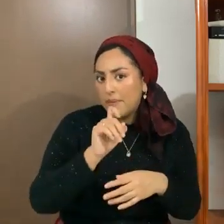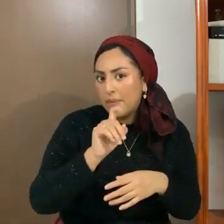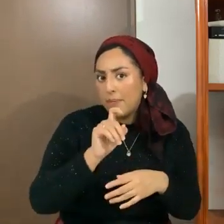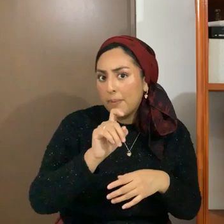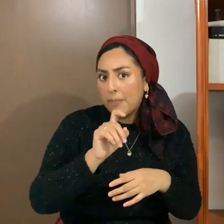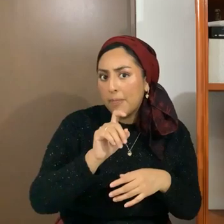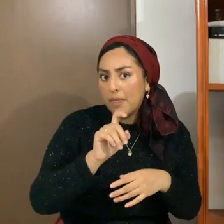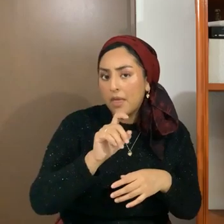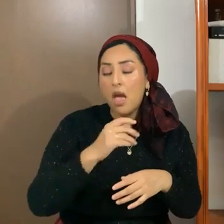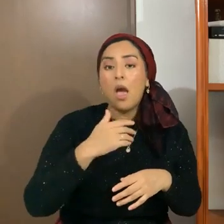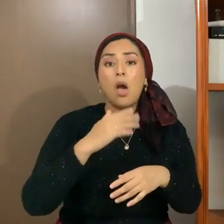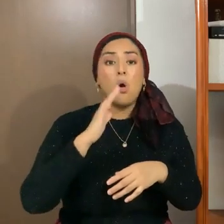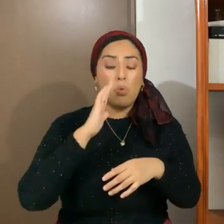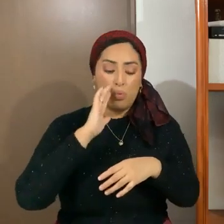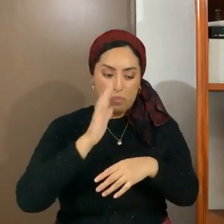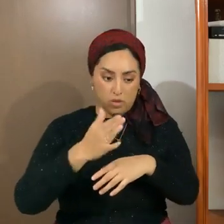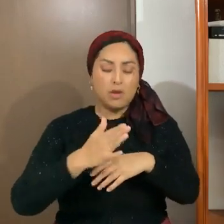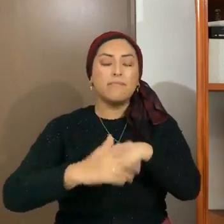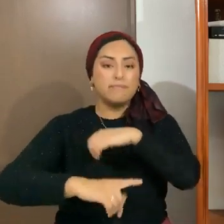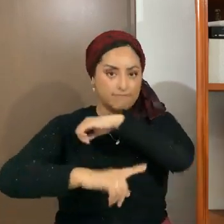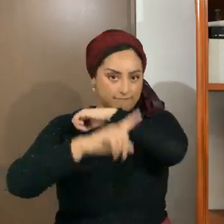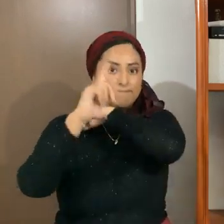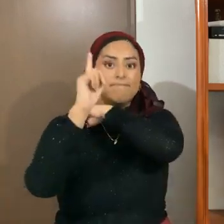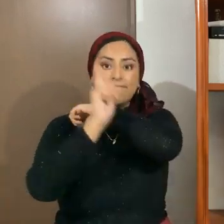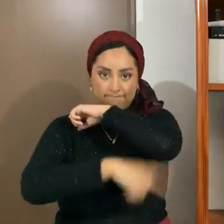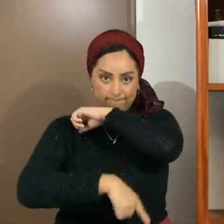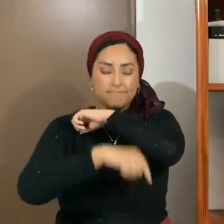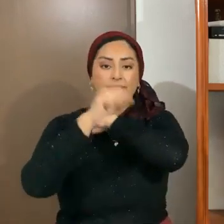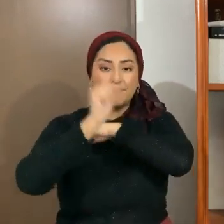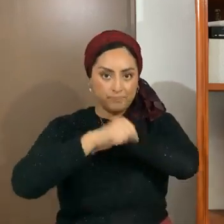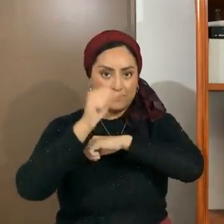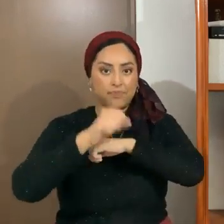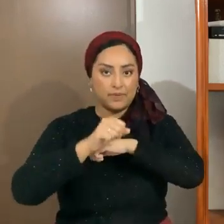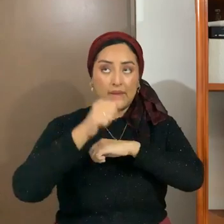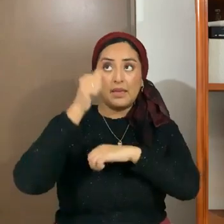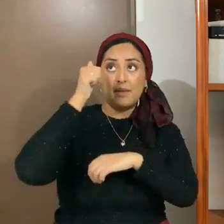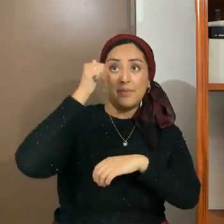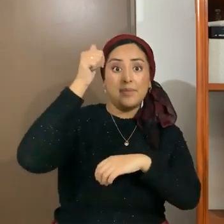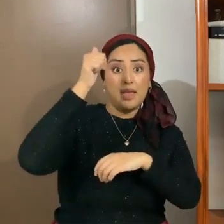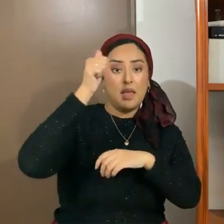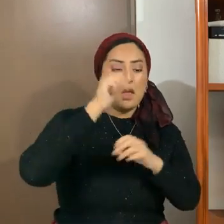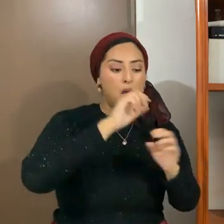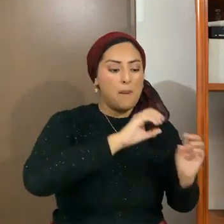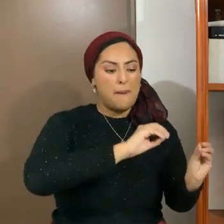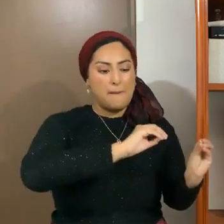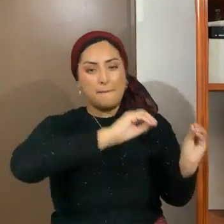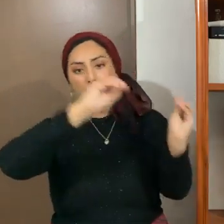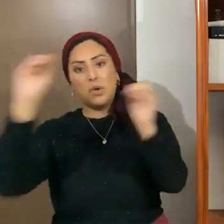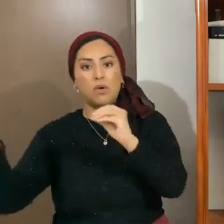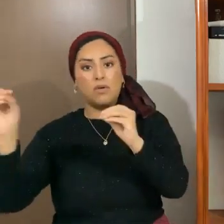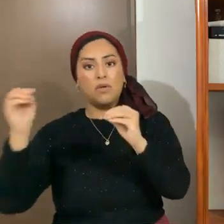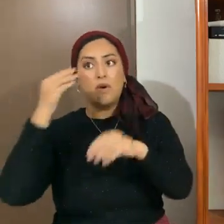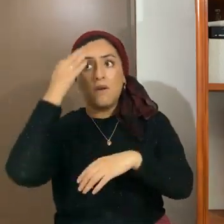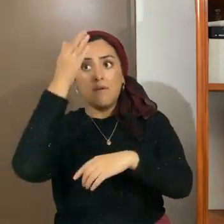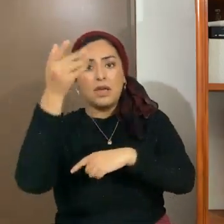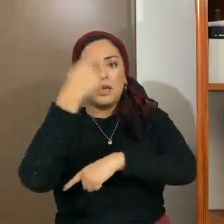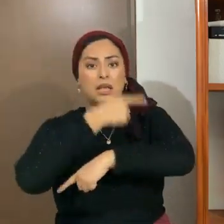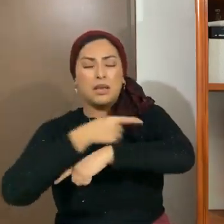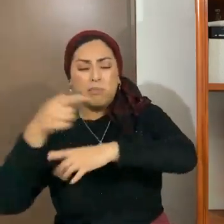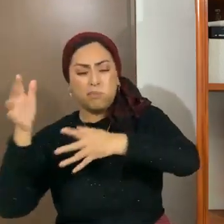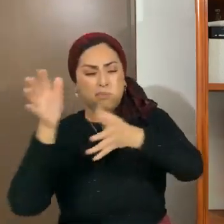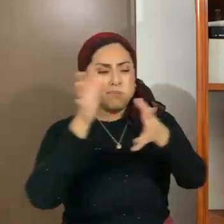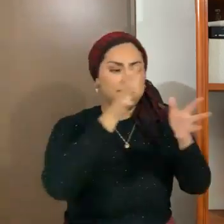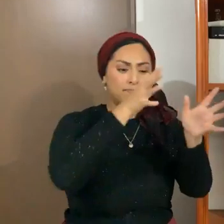Con medida lo castigarás en sus vástagos. Él los remueve con su recio viento en el día del aire solano.